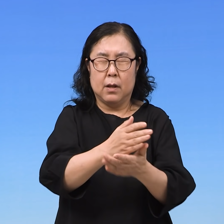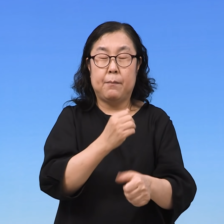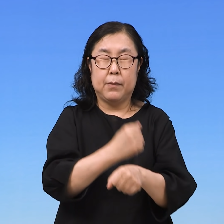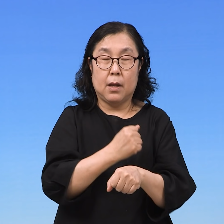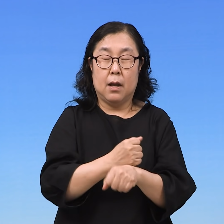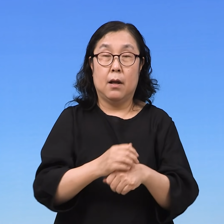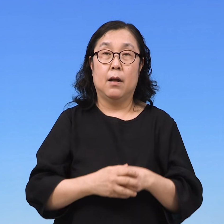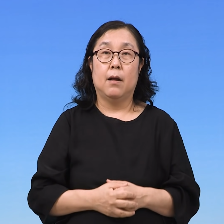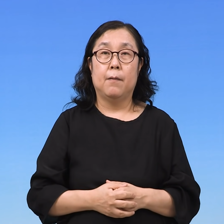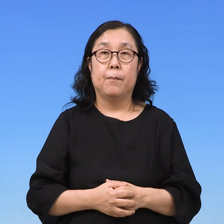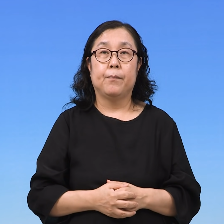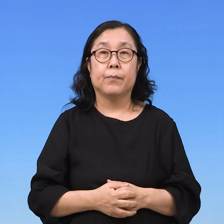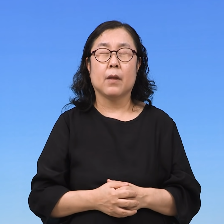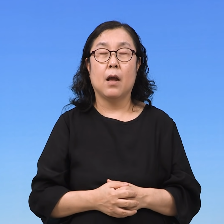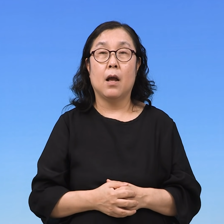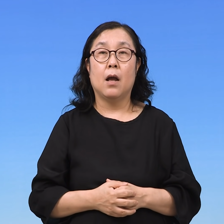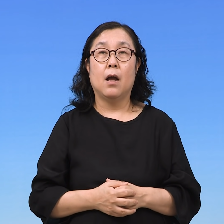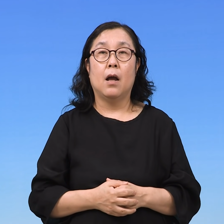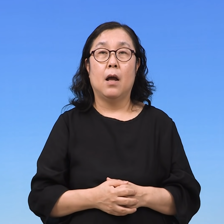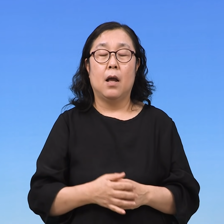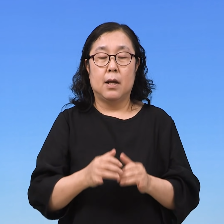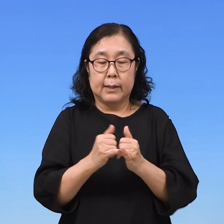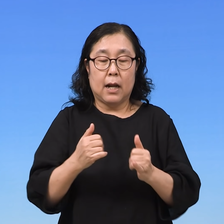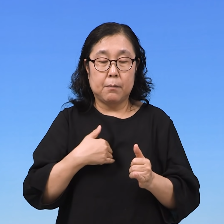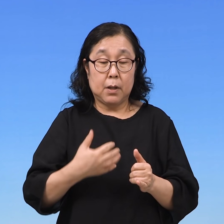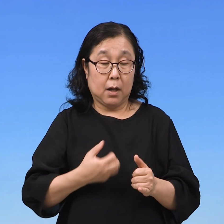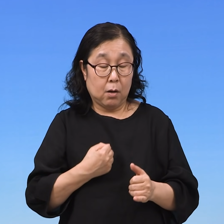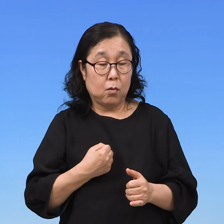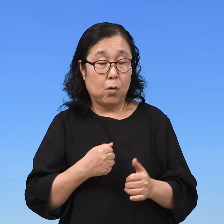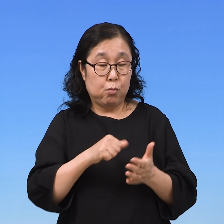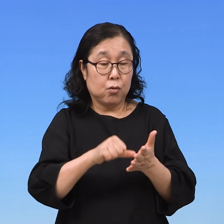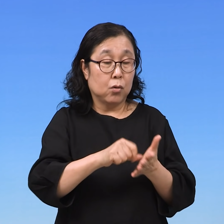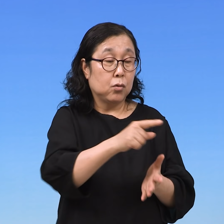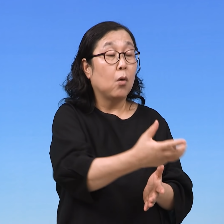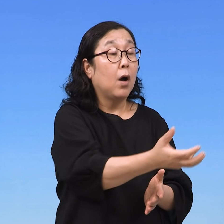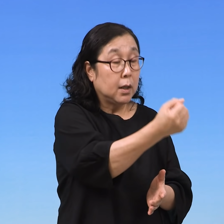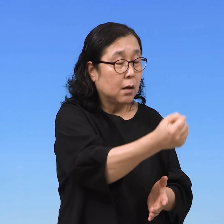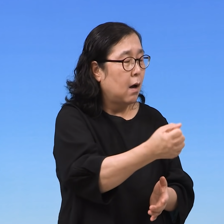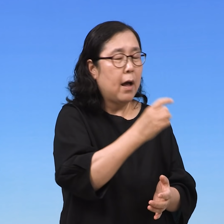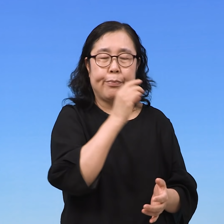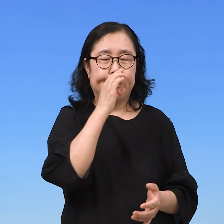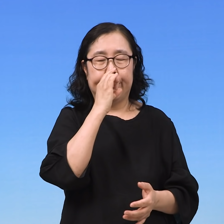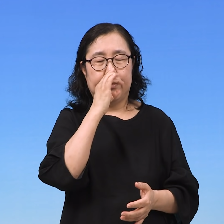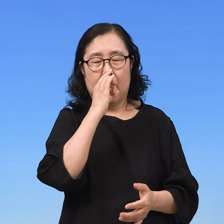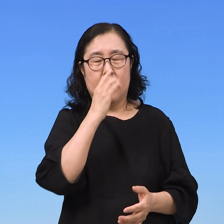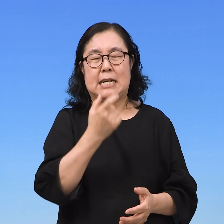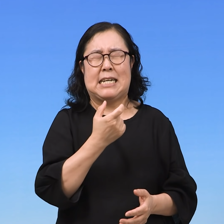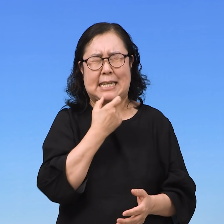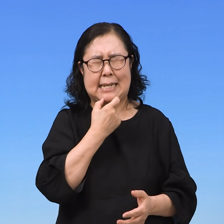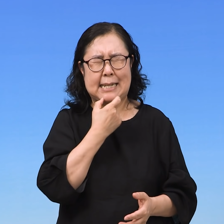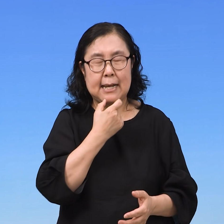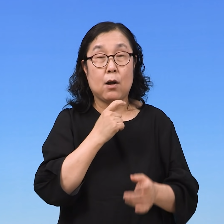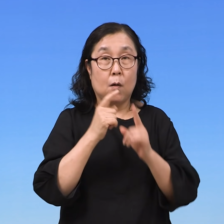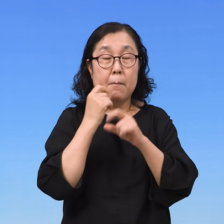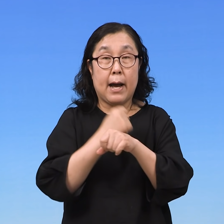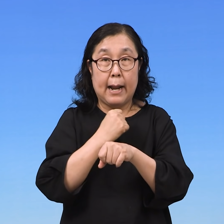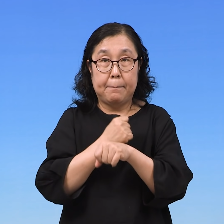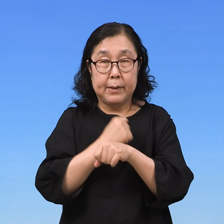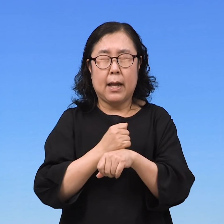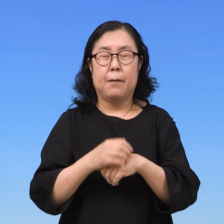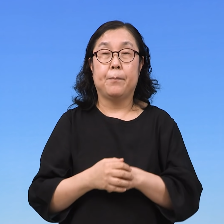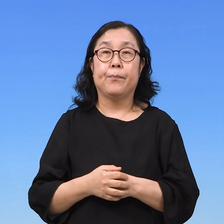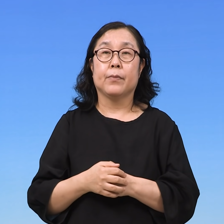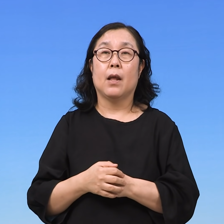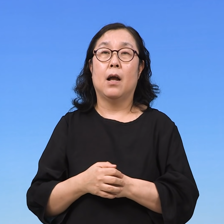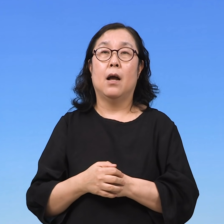제안을. 사람은 내게 보내고 물품은 네가 가져라. 그렇게 제안했더니 아브라함이 그걸 이런 지하에 거절하면서